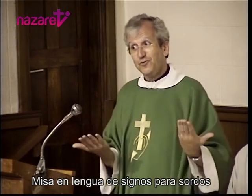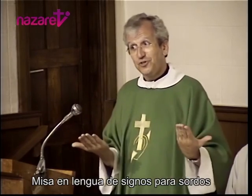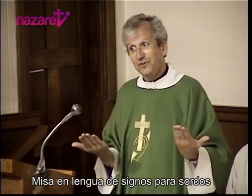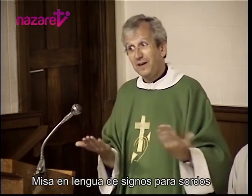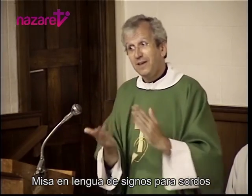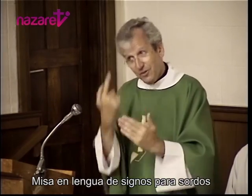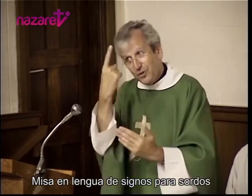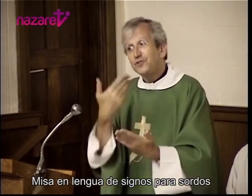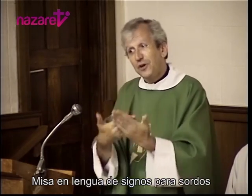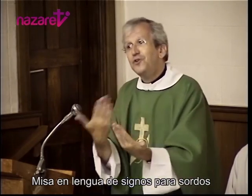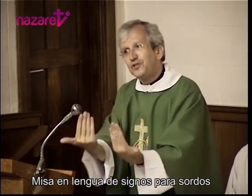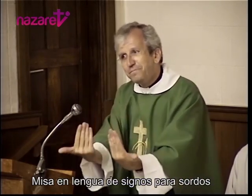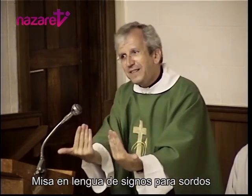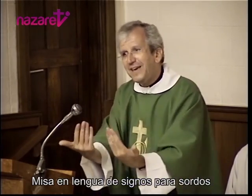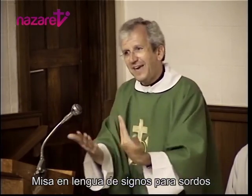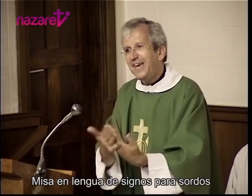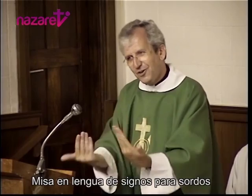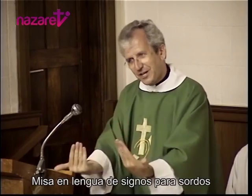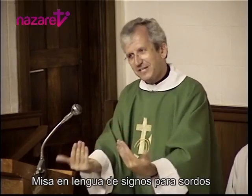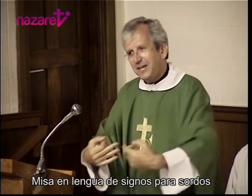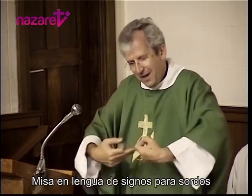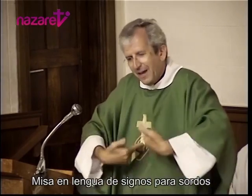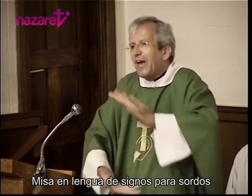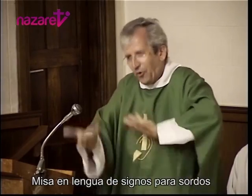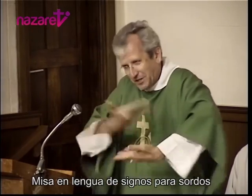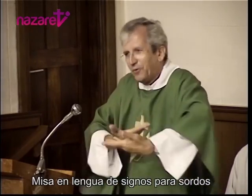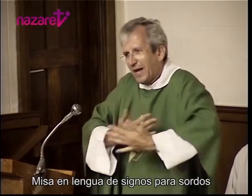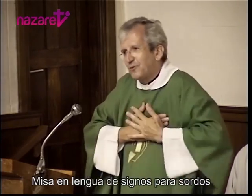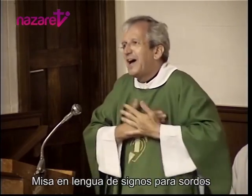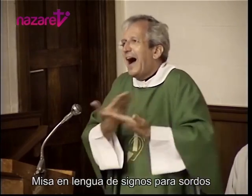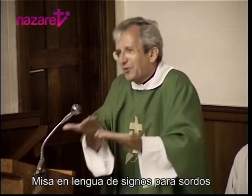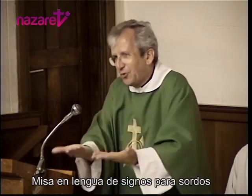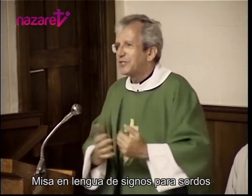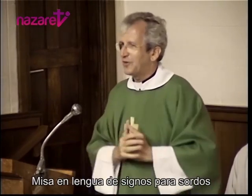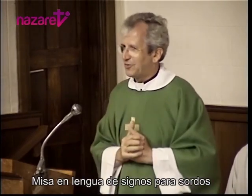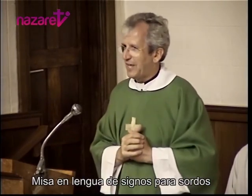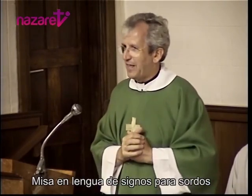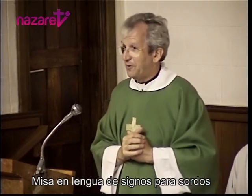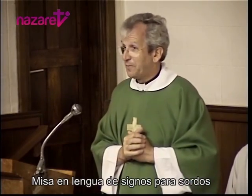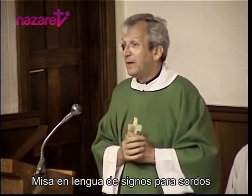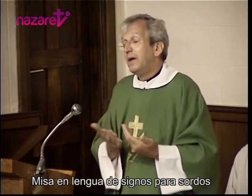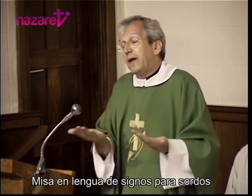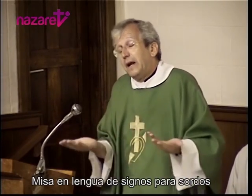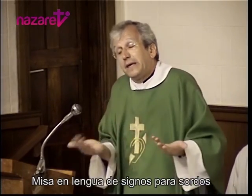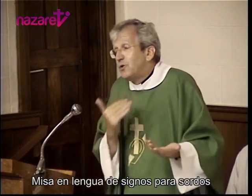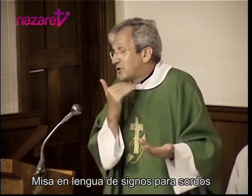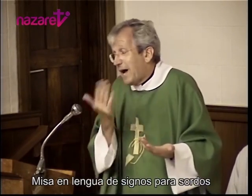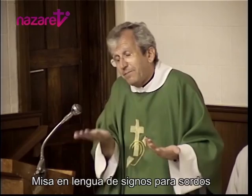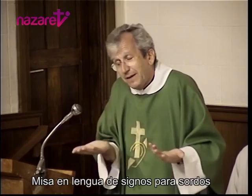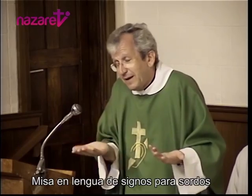mucho. Dios nos pide y nos exige que correspondamos a todo eso que nos ha dado. El que no sabe, el